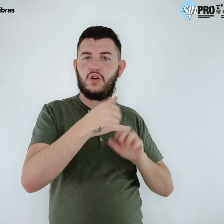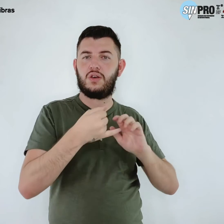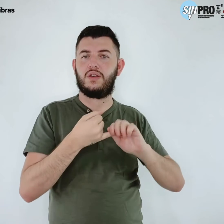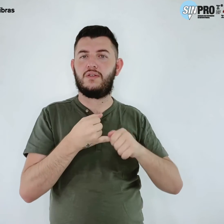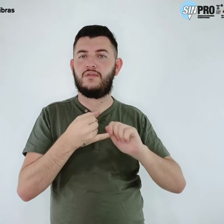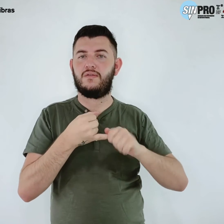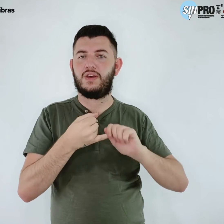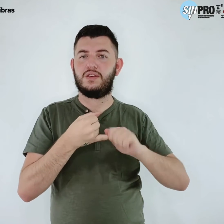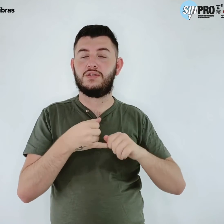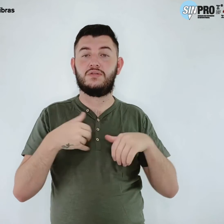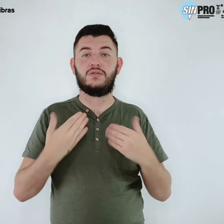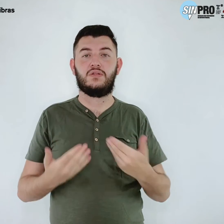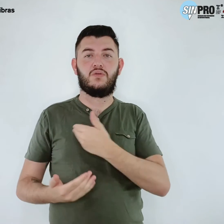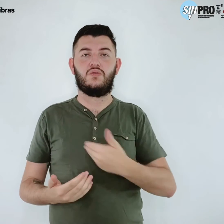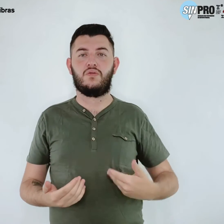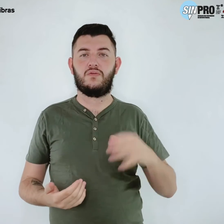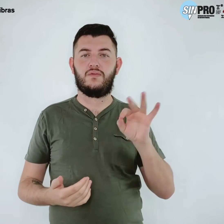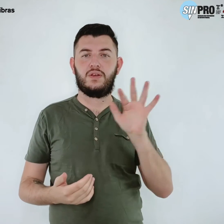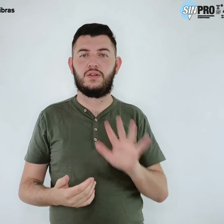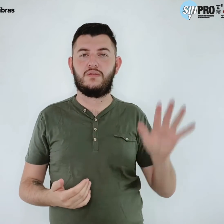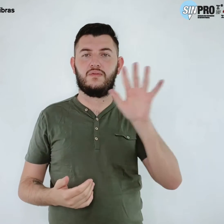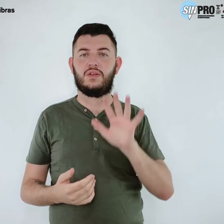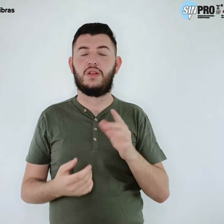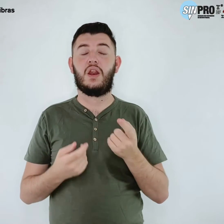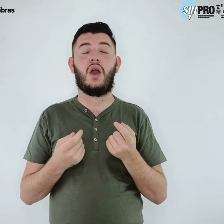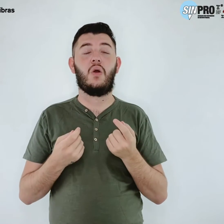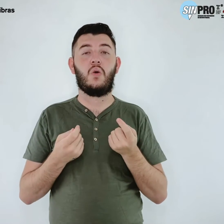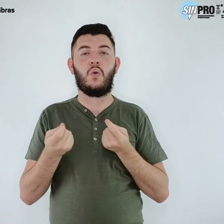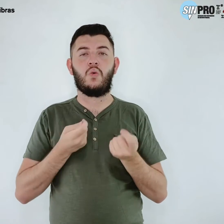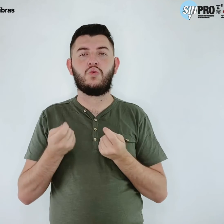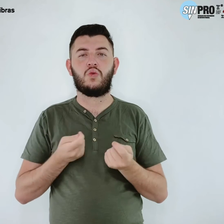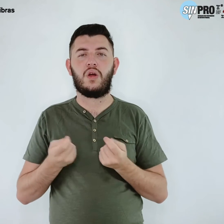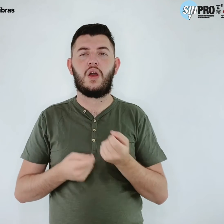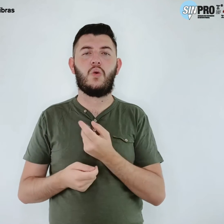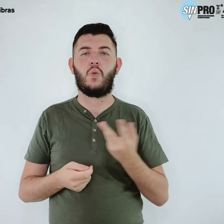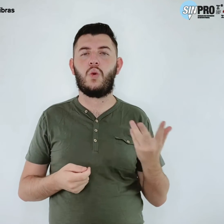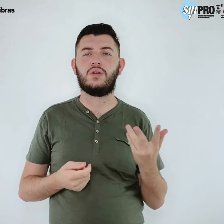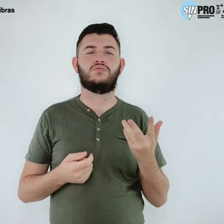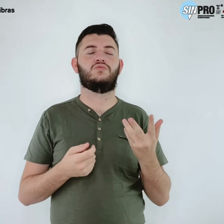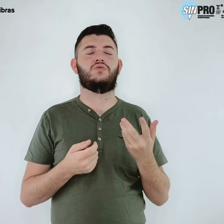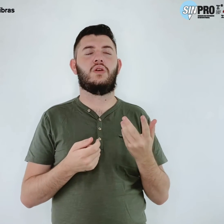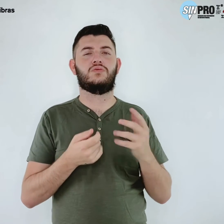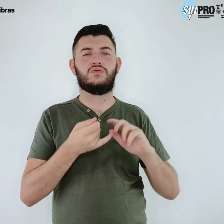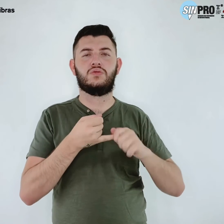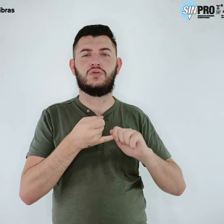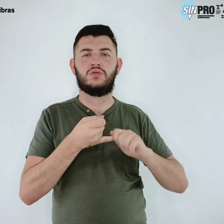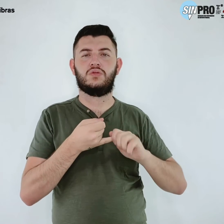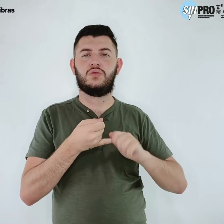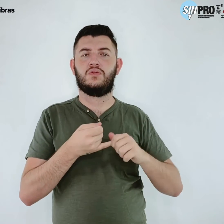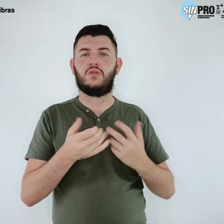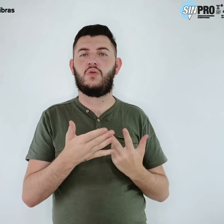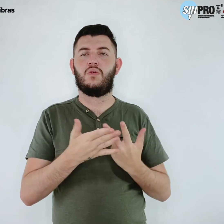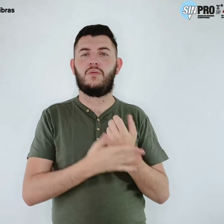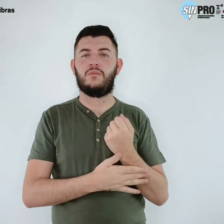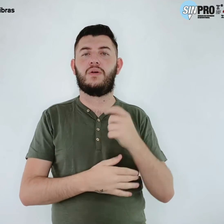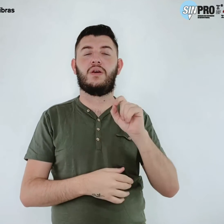feijão. Com isso, o governo federal controlava uma quantidade muito grande de feijão que ele comprava